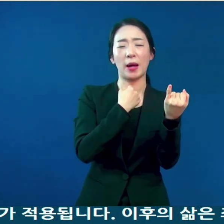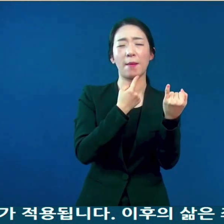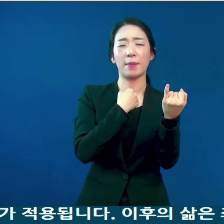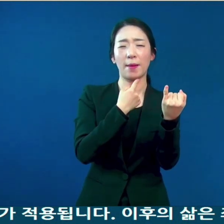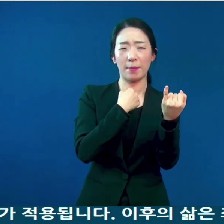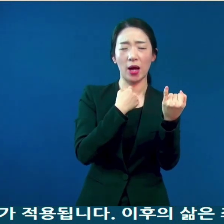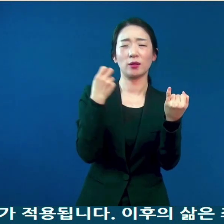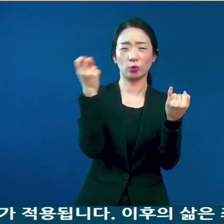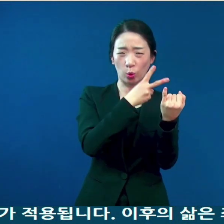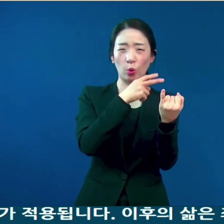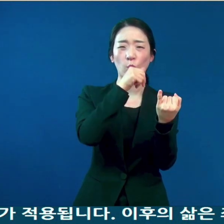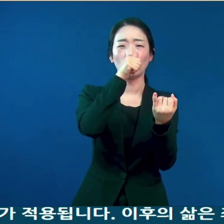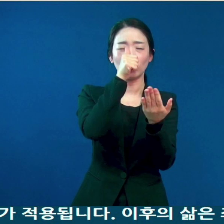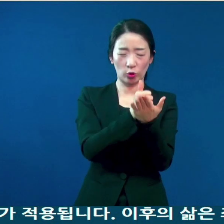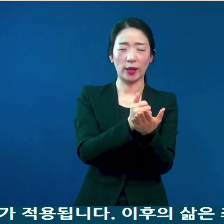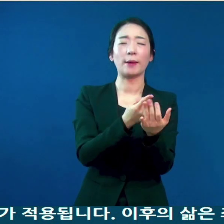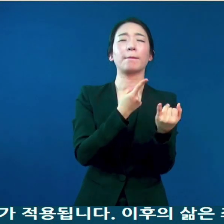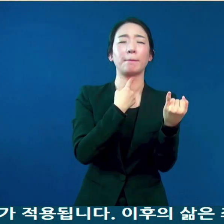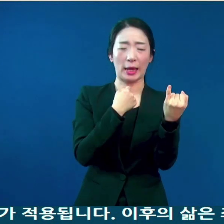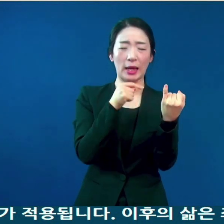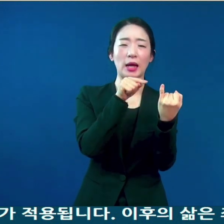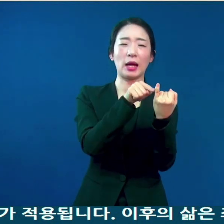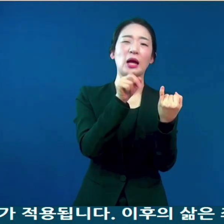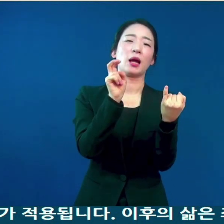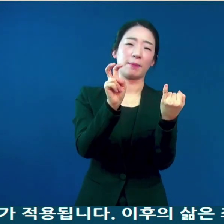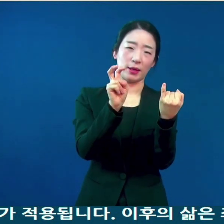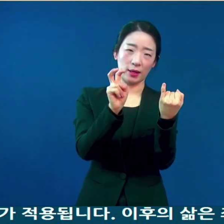죄도 짓고 그런 삶을 살았을 겁니다. 그런데